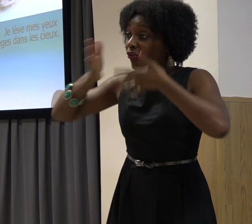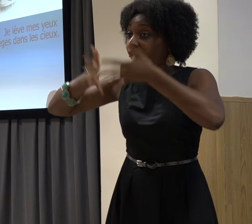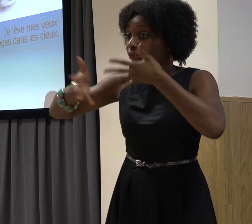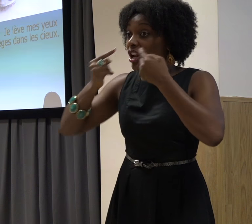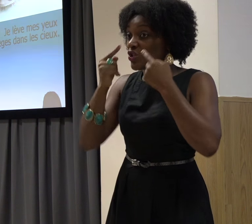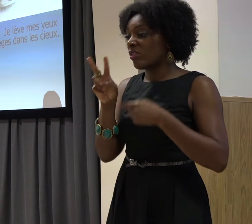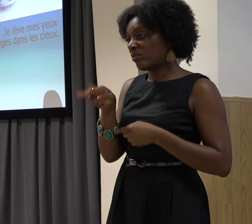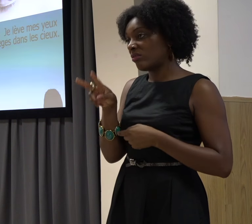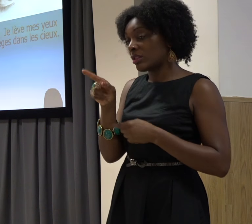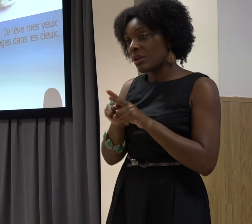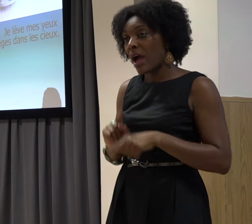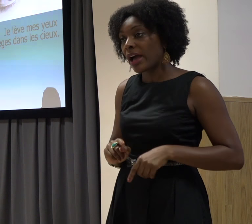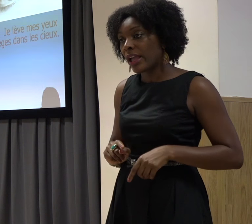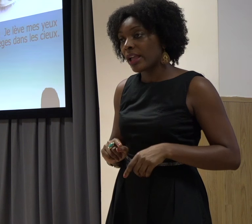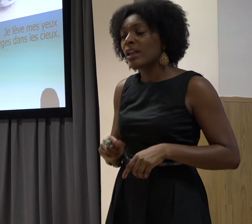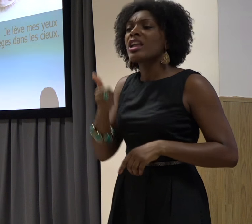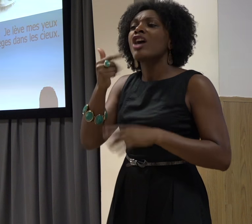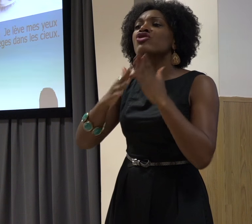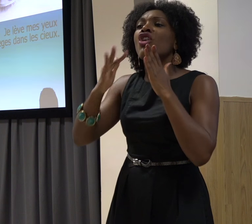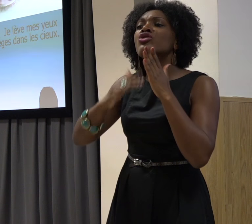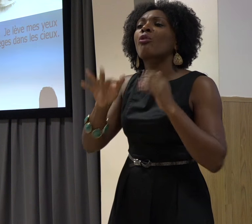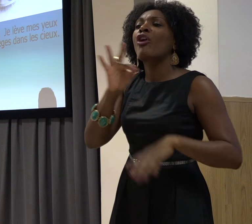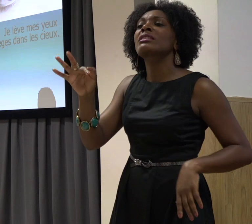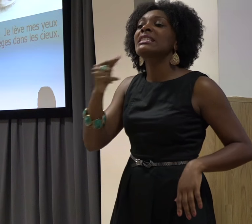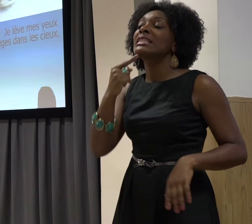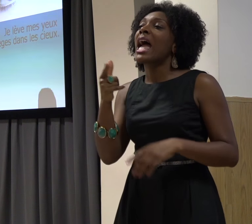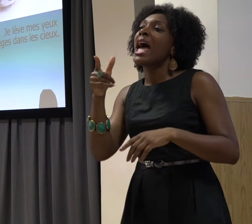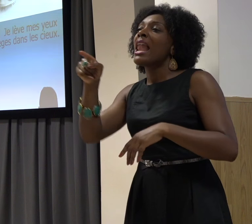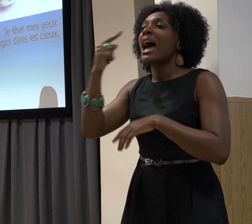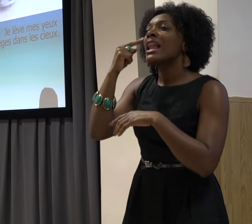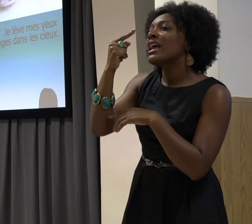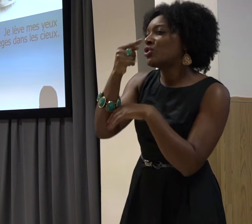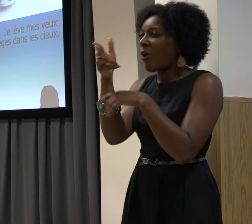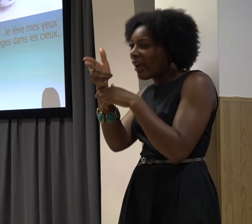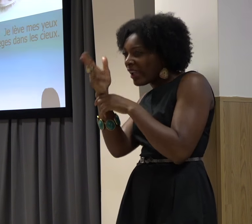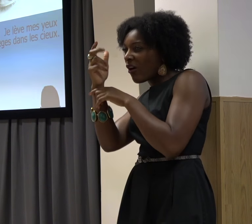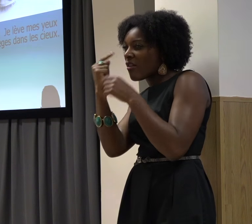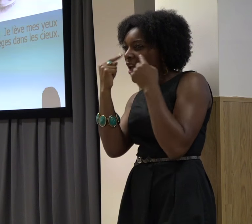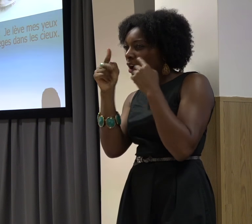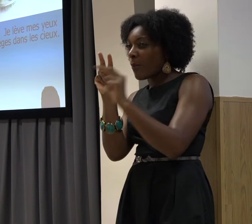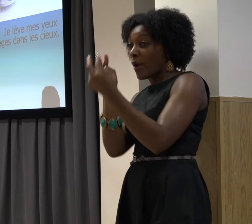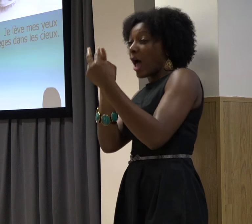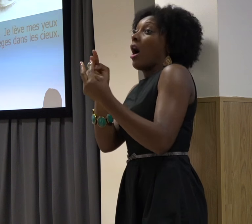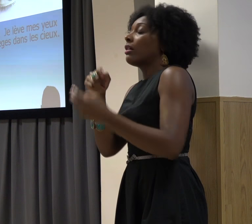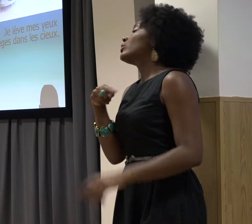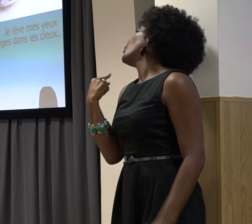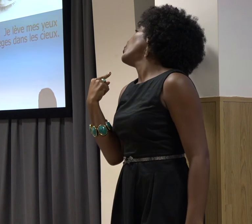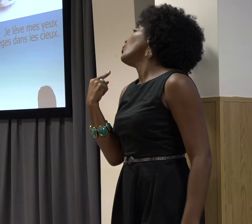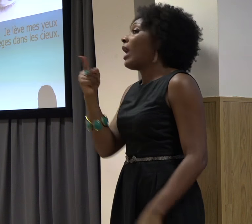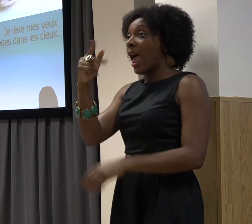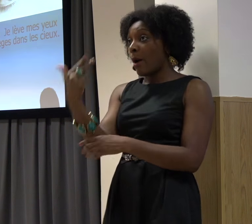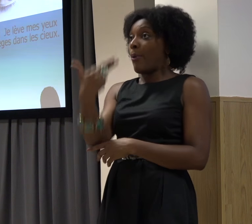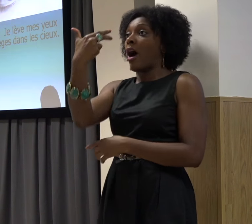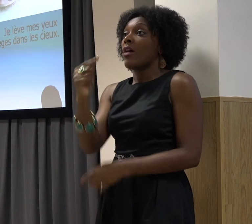il chantait comme ça. Elle a les yeux revolver, elle a le regard qui tue, elle a tiré